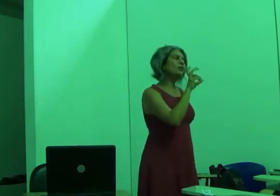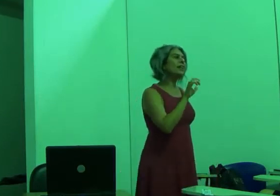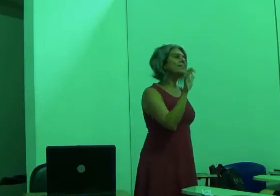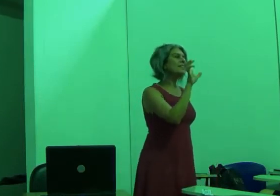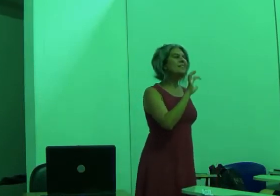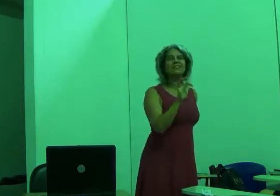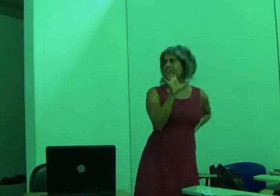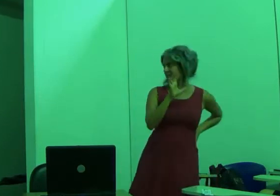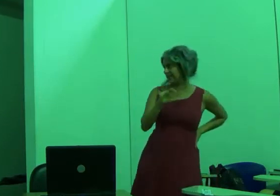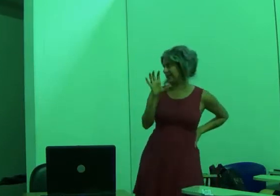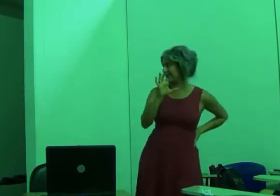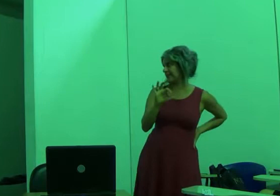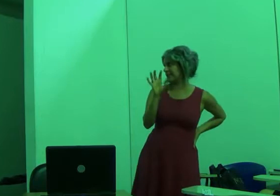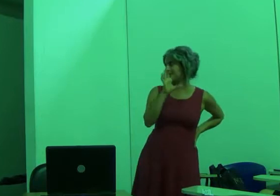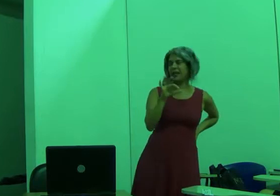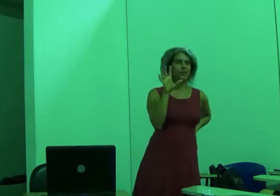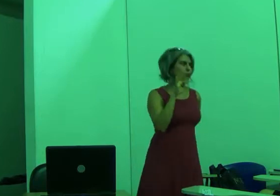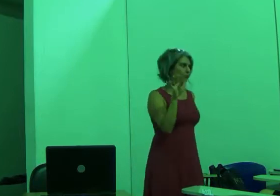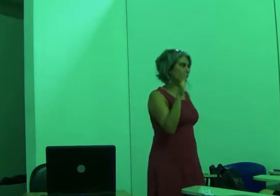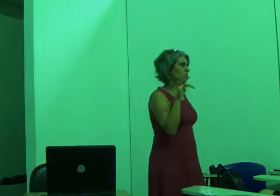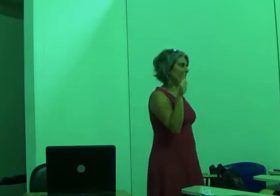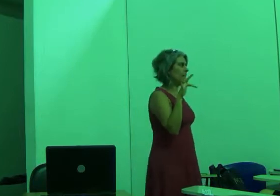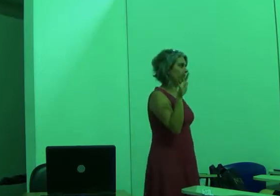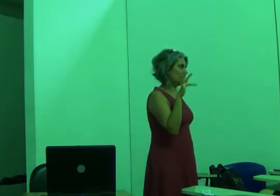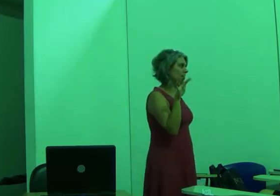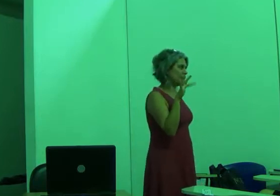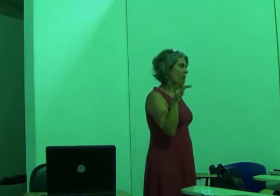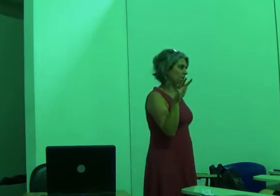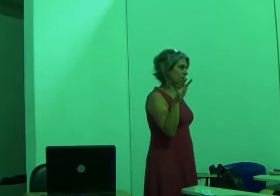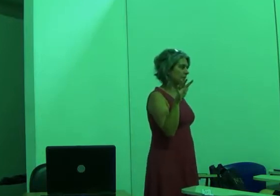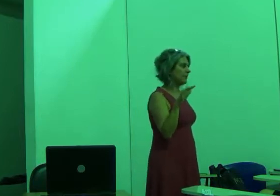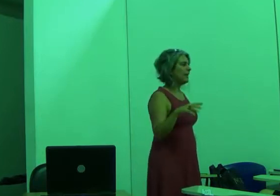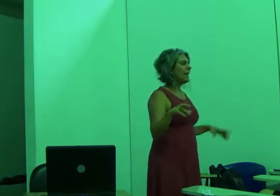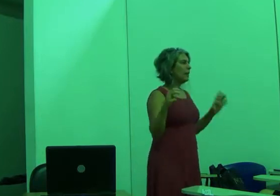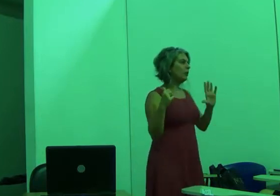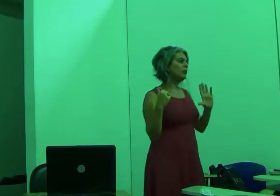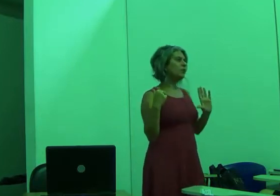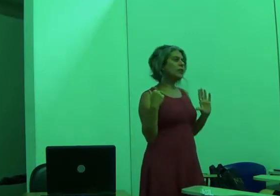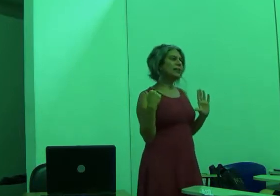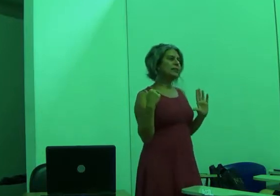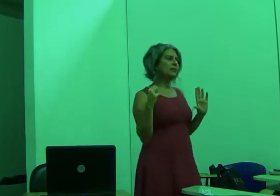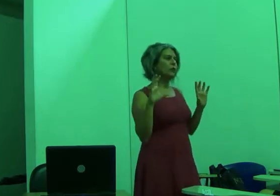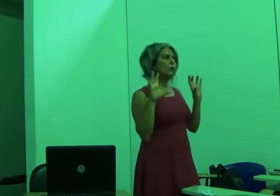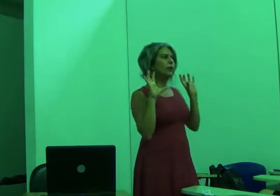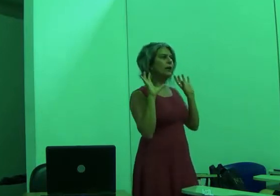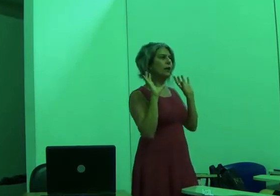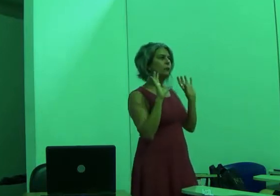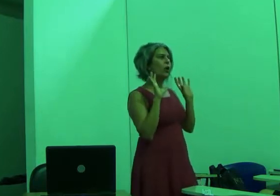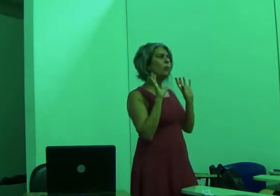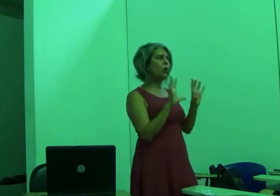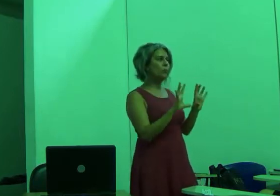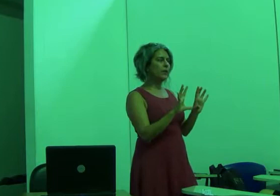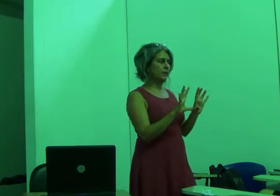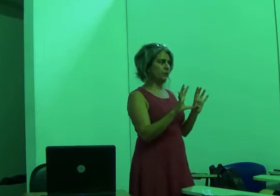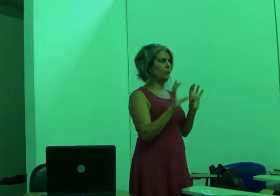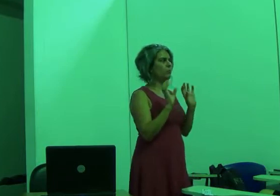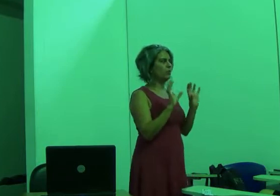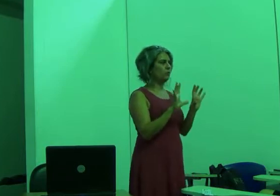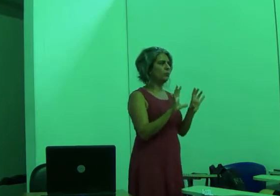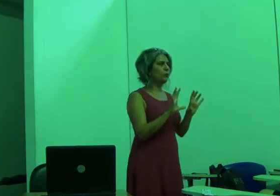três instâncias, que é isso que está aí, são essas bolinhas. É importante entender que essa figura é um nó borromeano, não sei se todo mundo